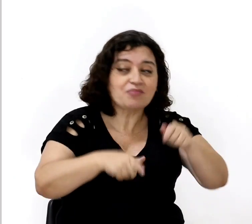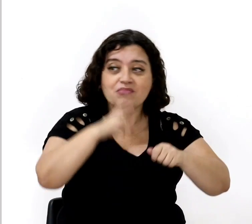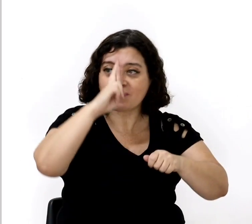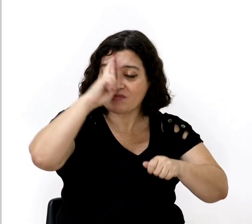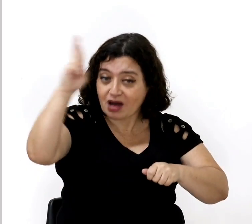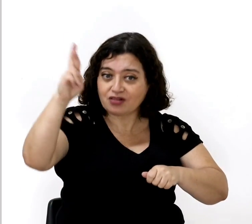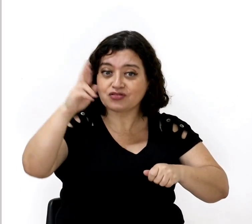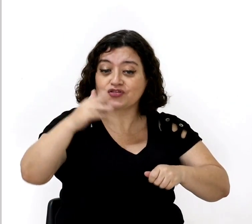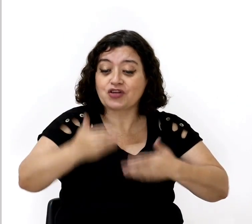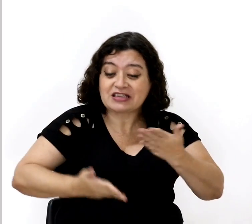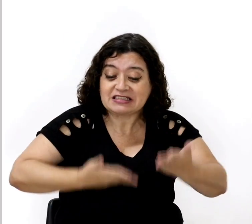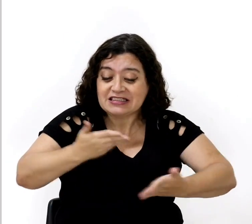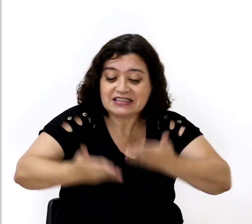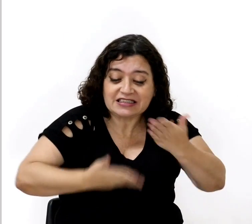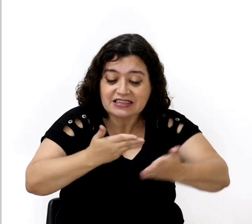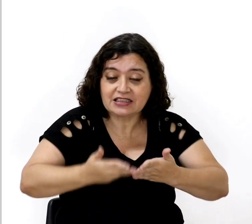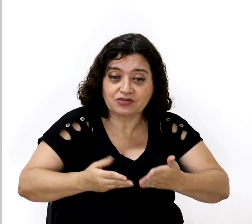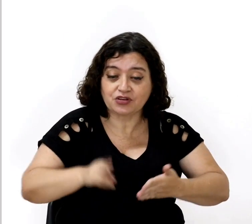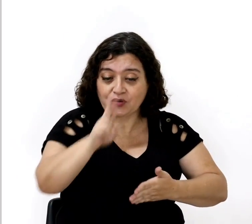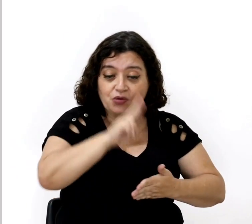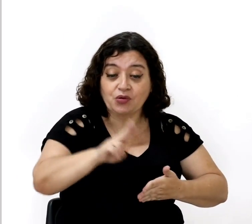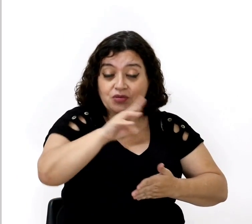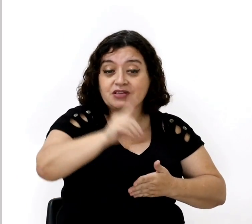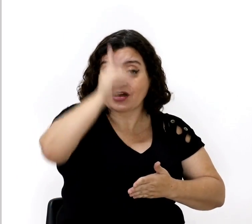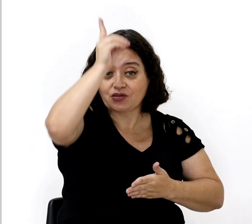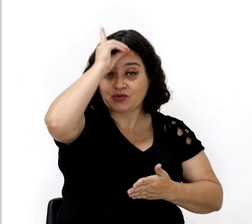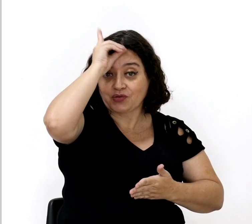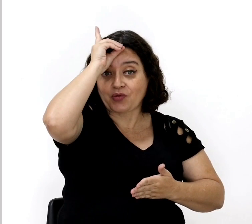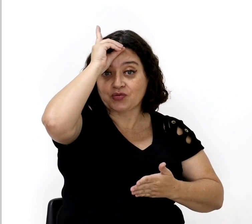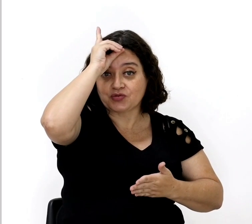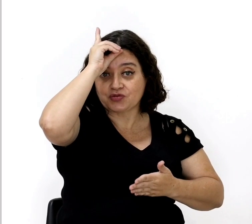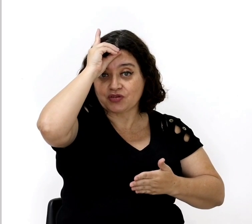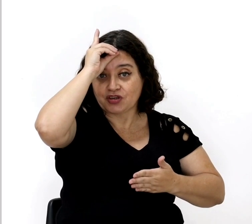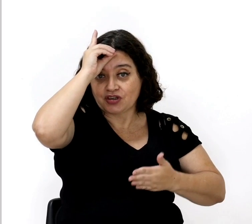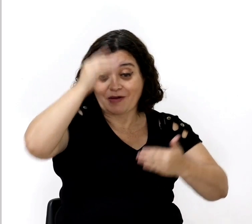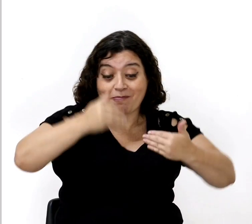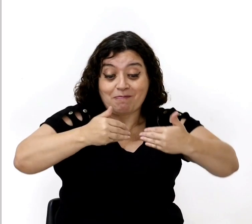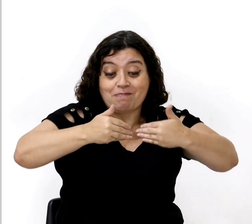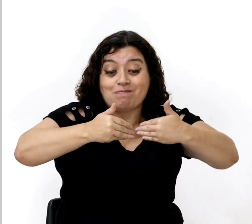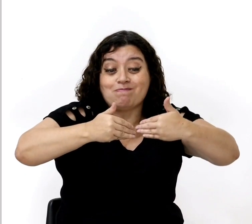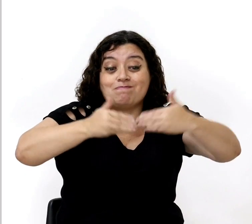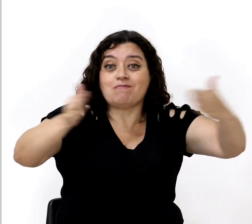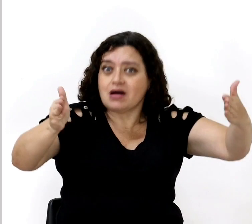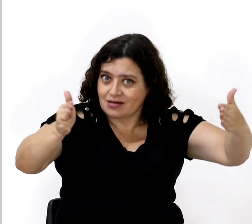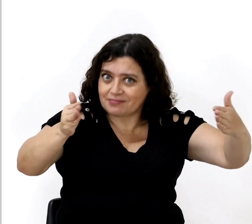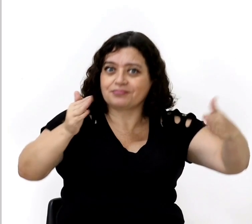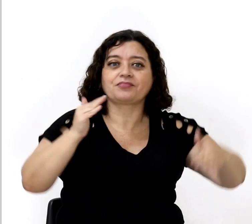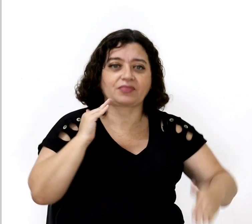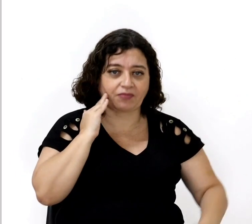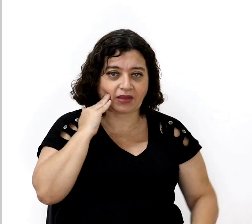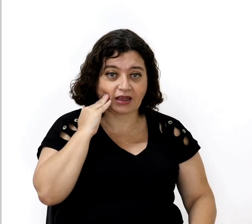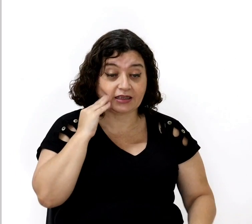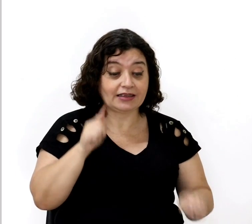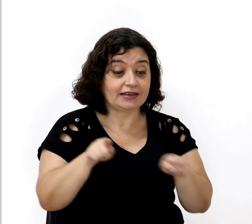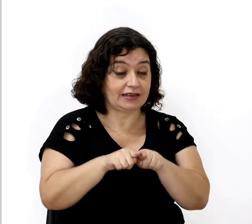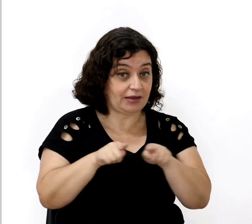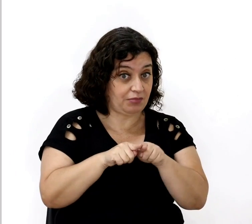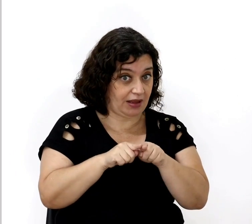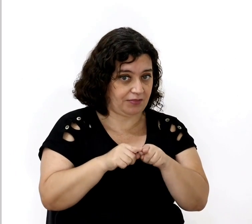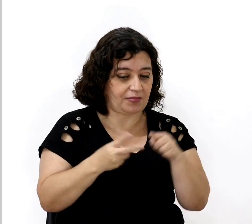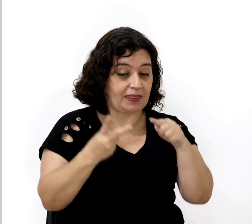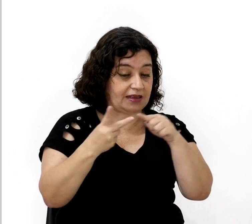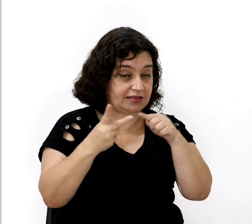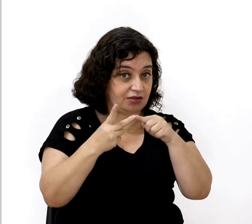e precisa usar os seus dons para servir uns aos outros de forma mais abrangente. E outra coisa, uns aos